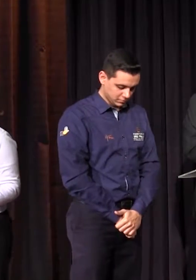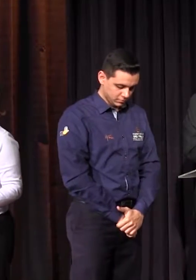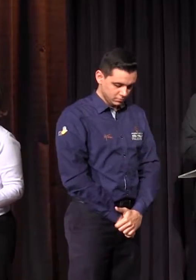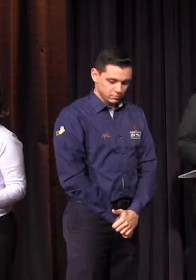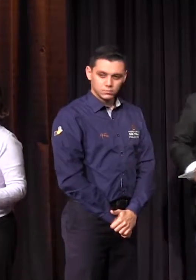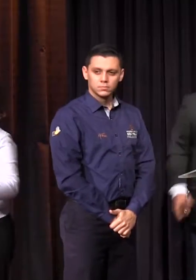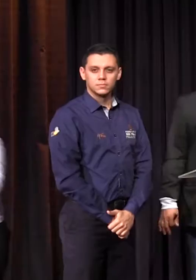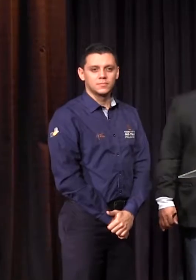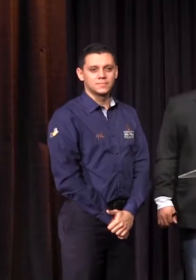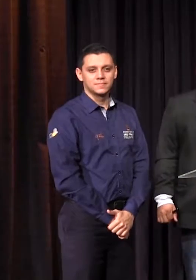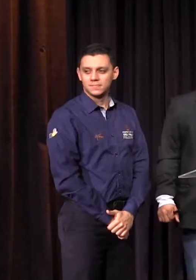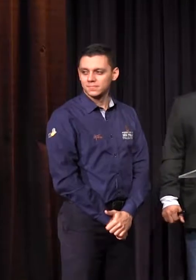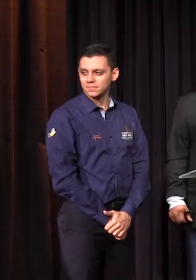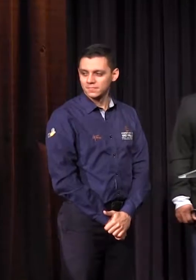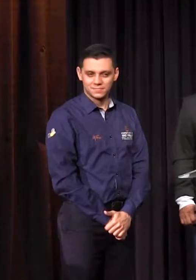o